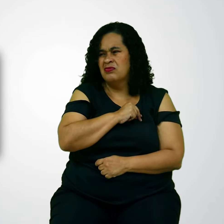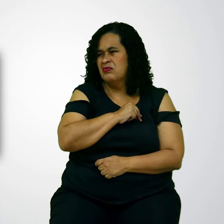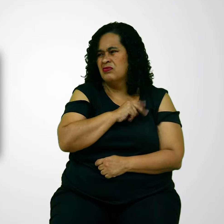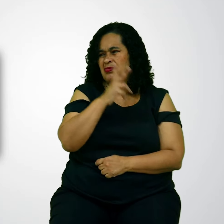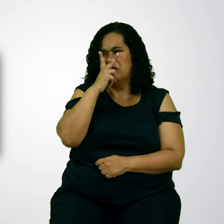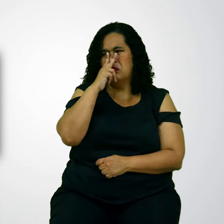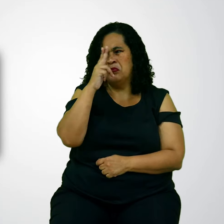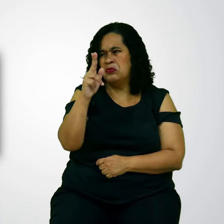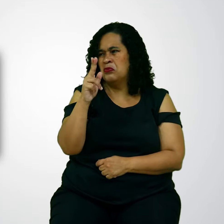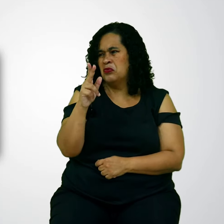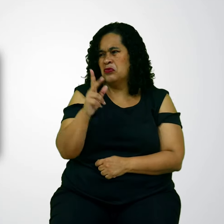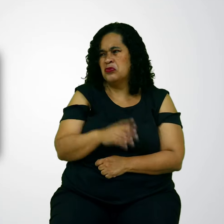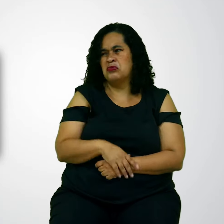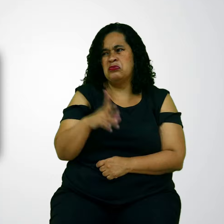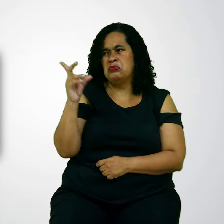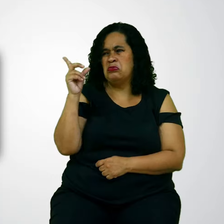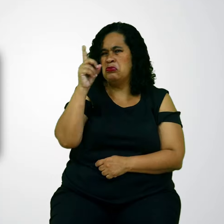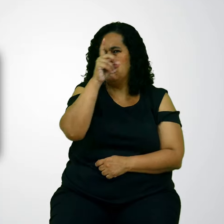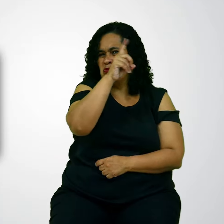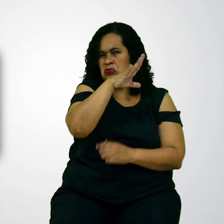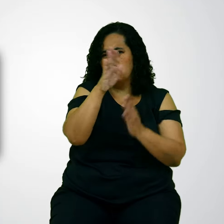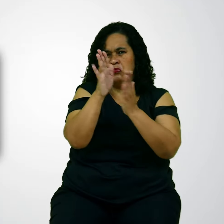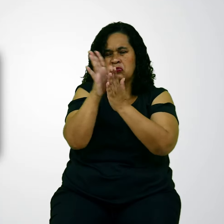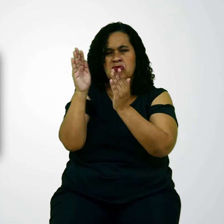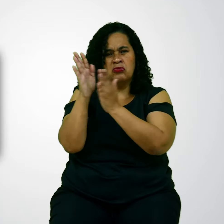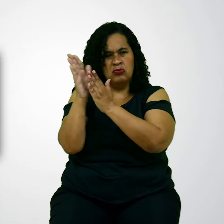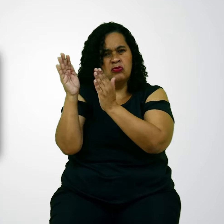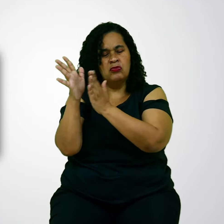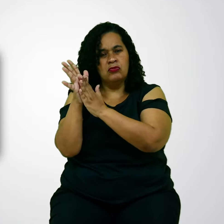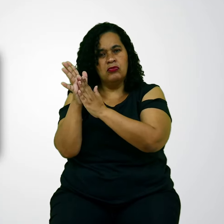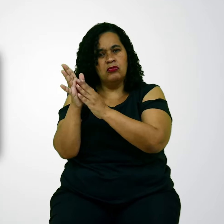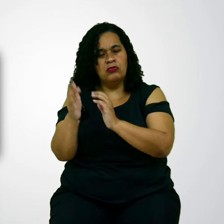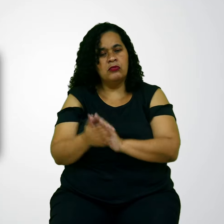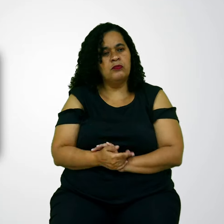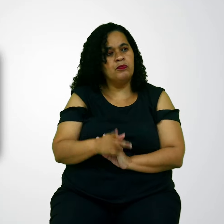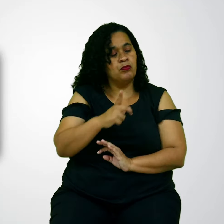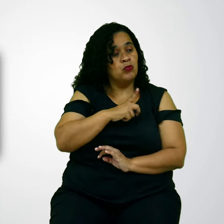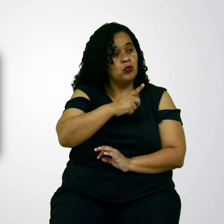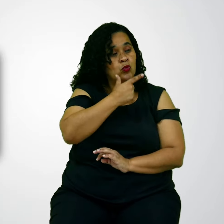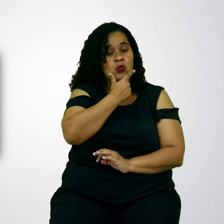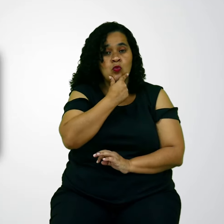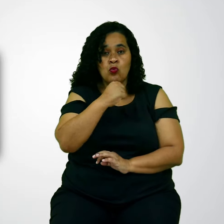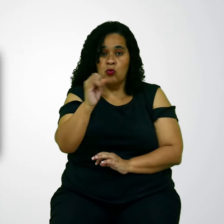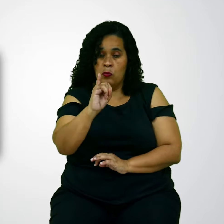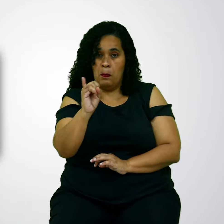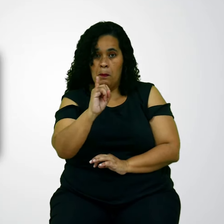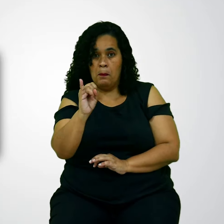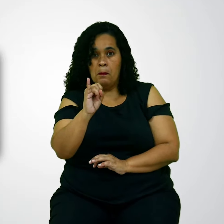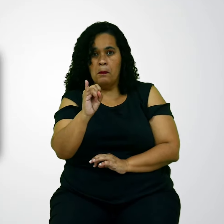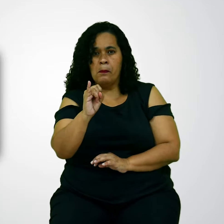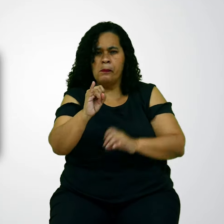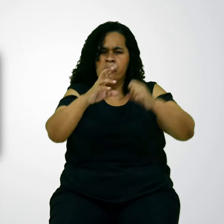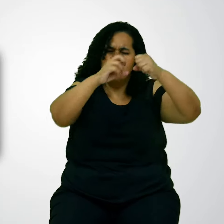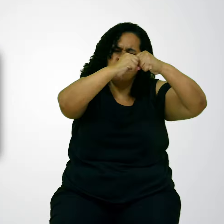daqui. E aí um irmão, já assim, maduro, ele começou a cantar, grande é o Senhor e um digno de